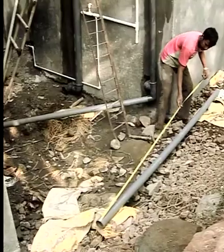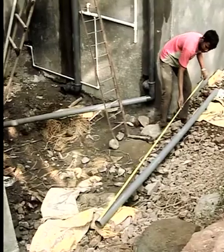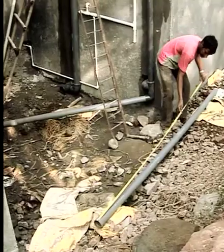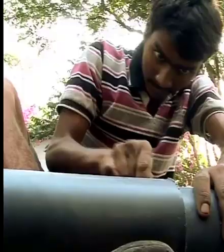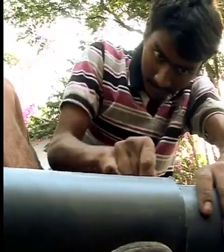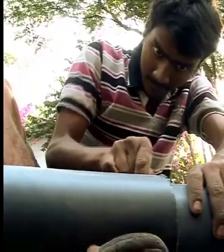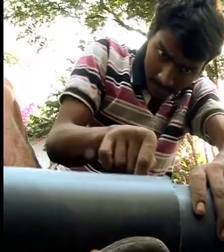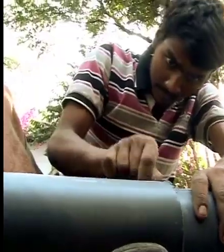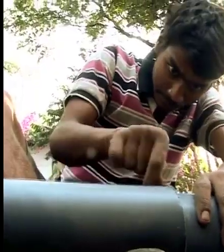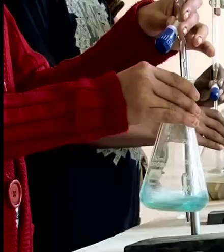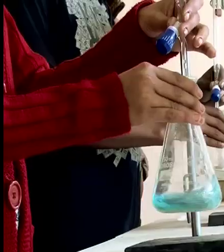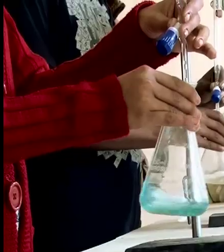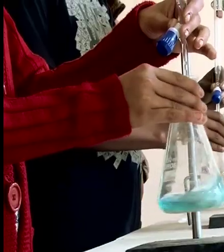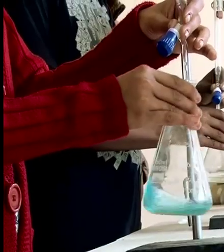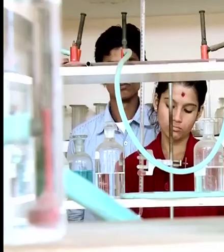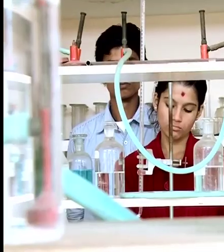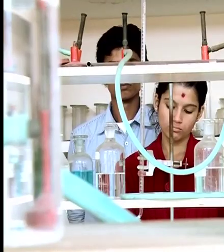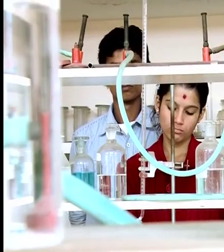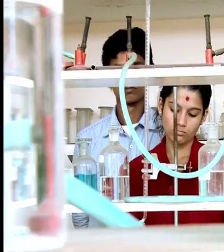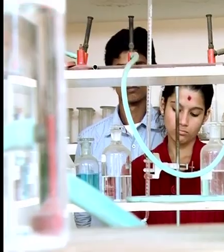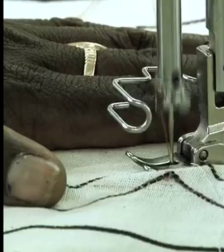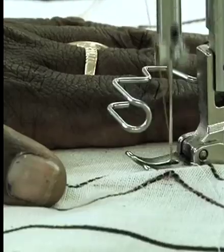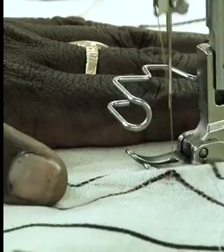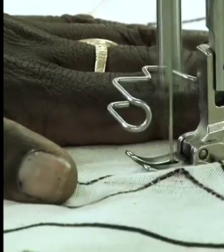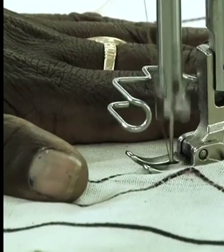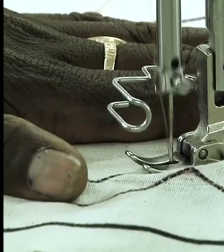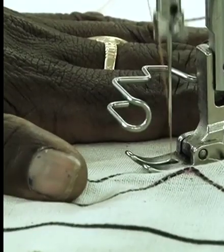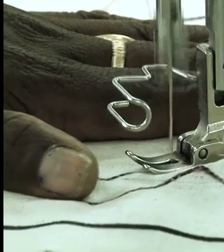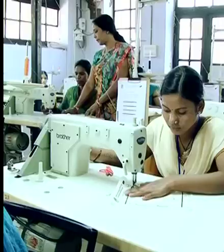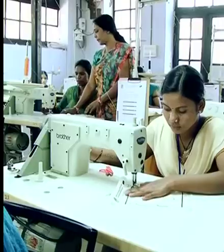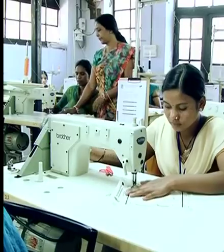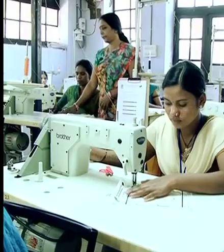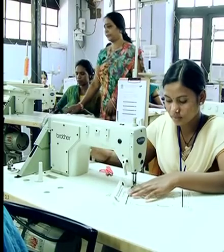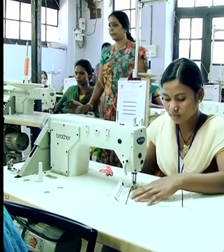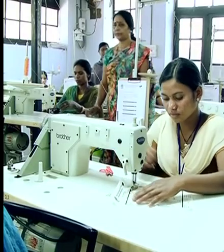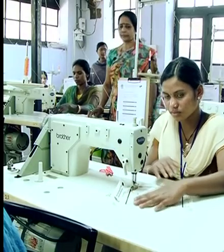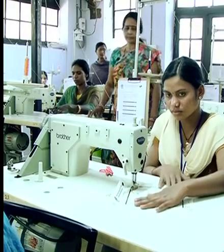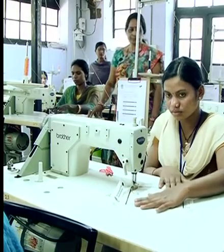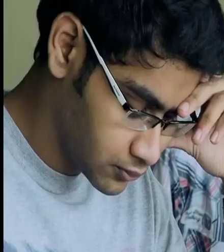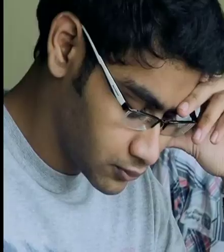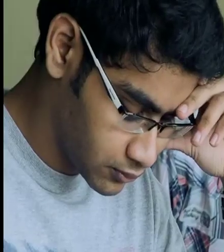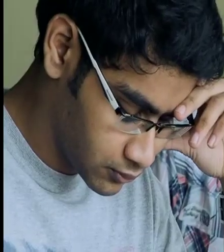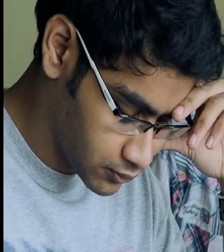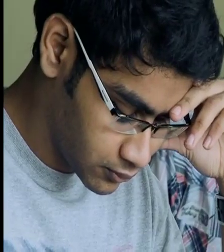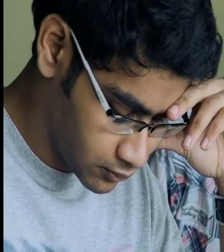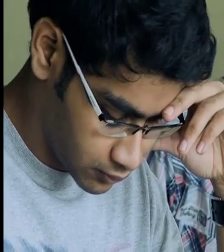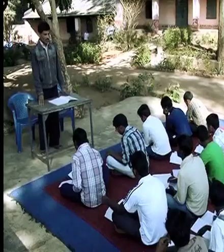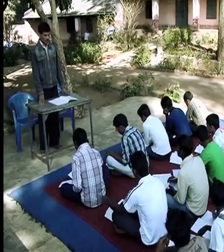बढ़ई से लेकर पायलट, डॉक्टर, इंजीनियर, बेकर और दर्जी तक NIOS कोशिश कर रहा